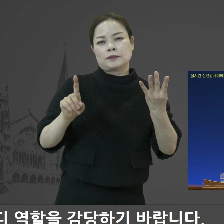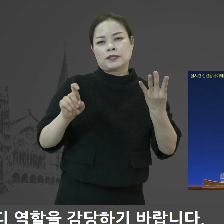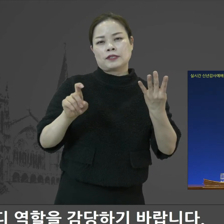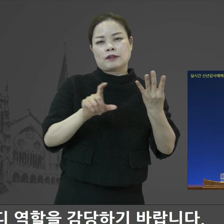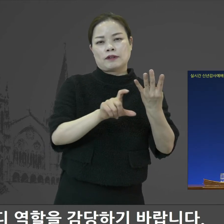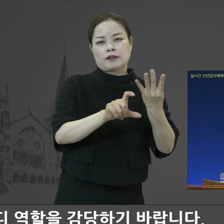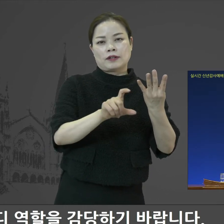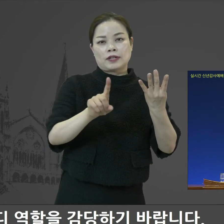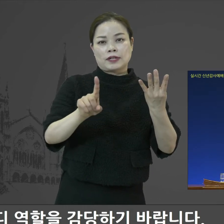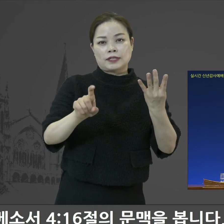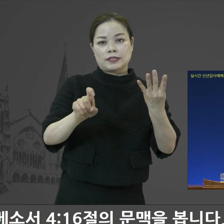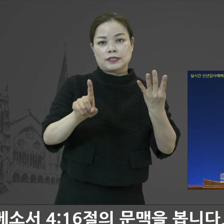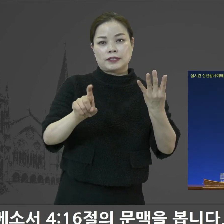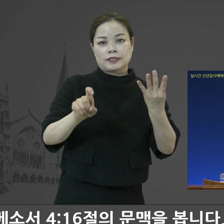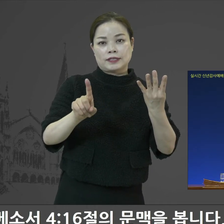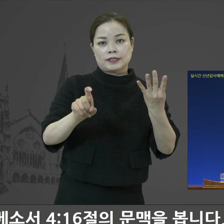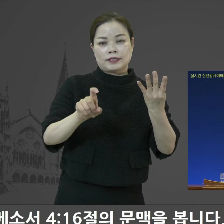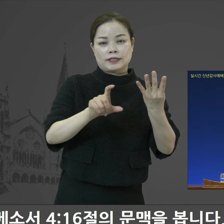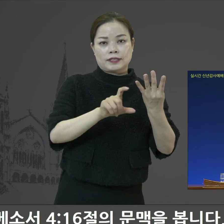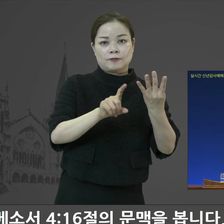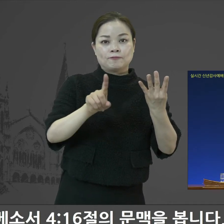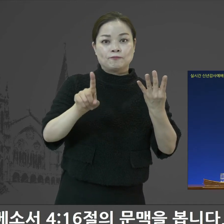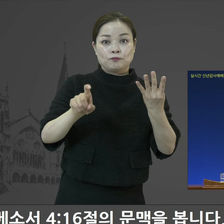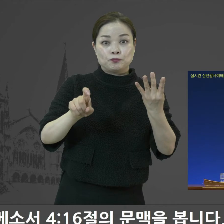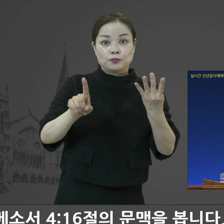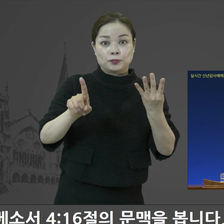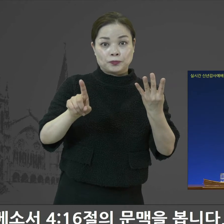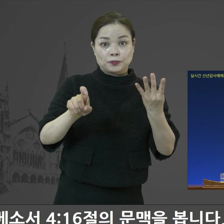바랍니다. 4장 11절에 보면